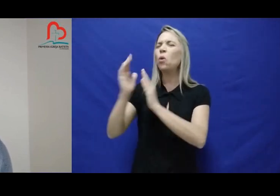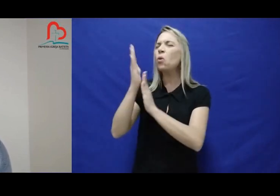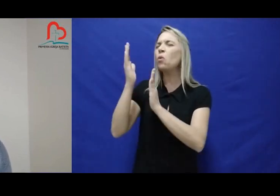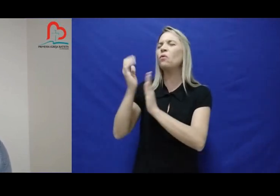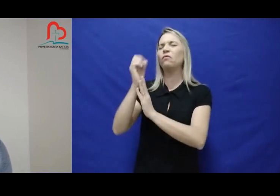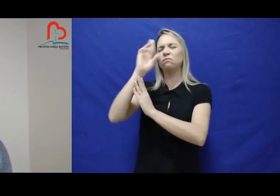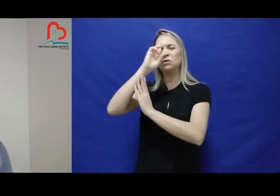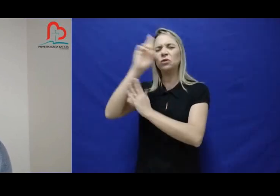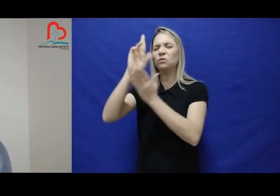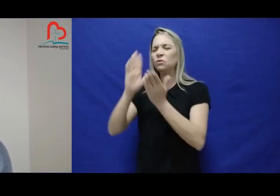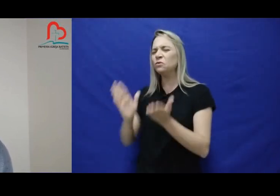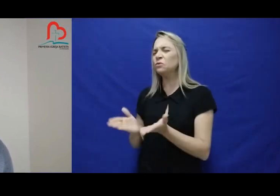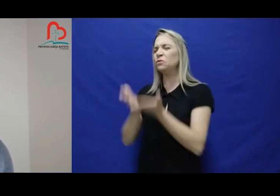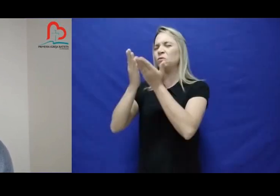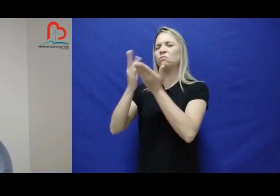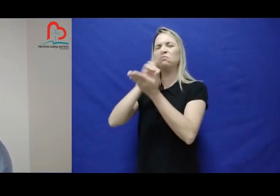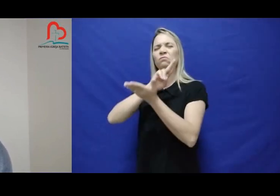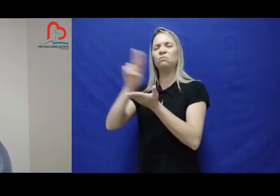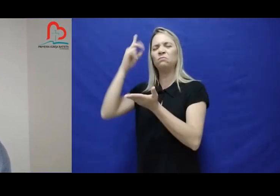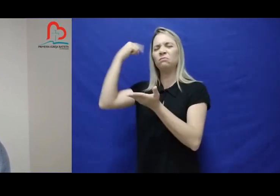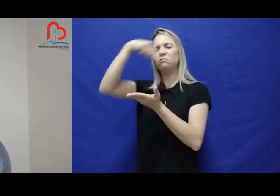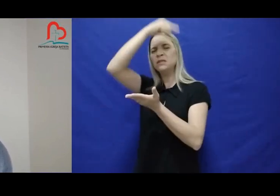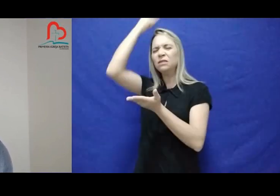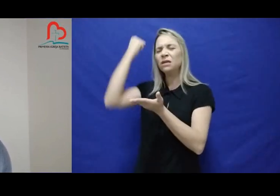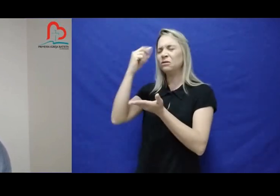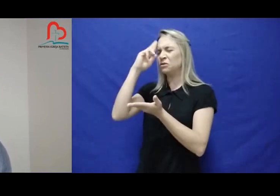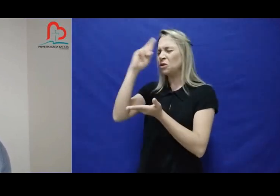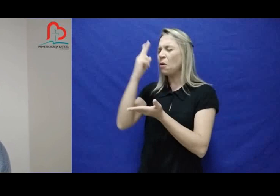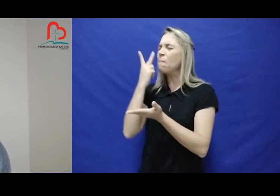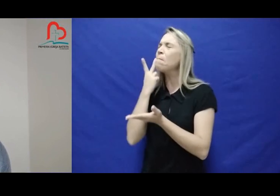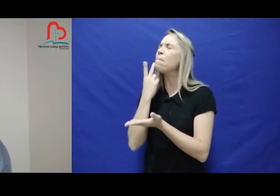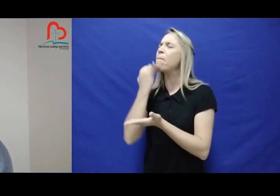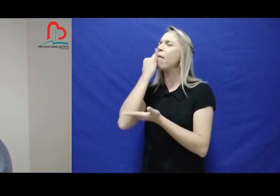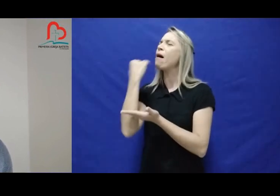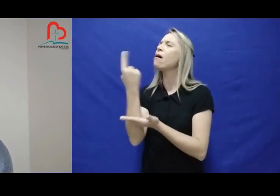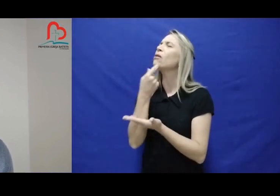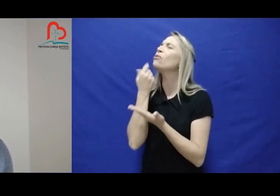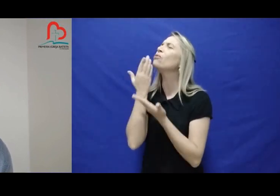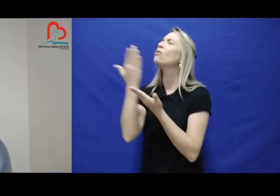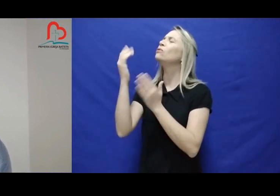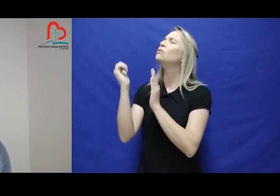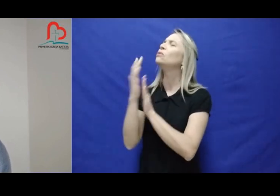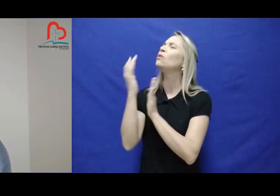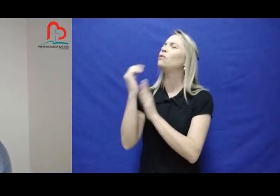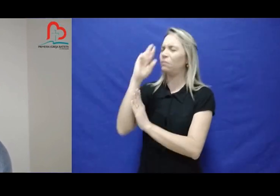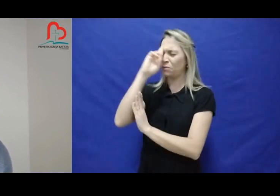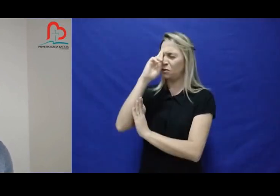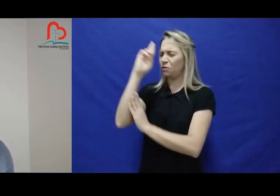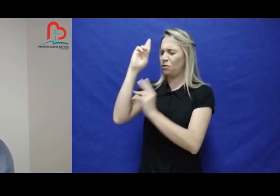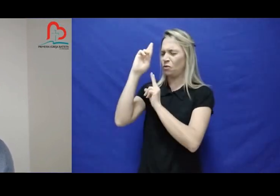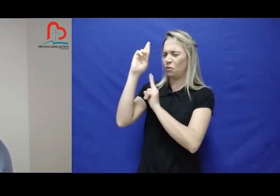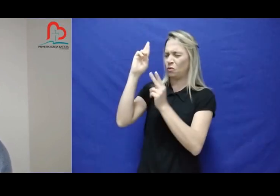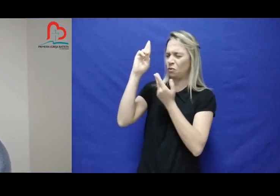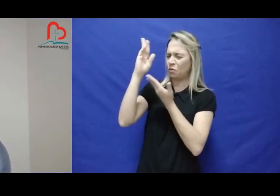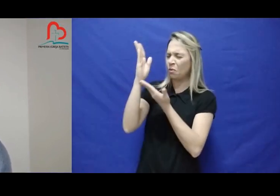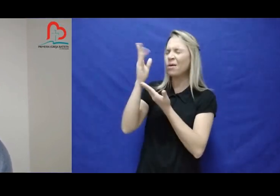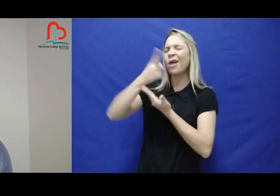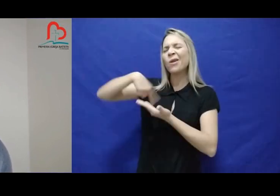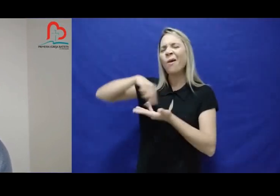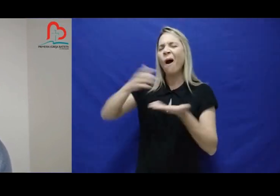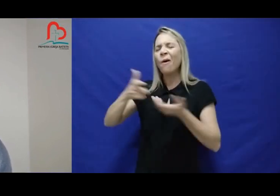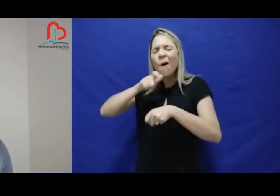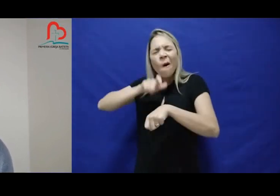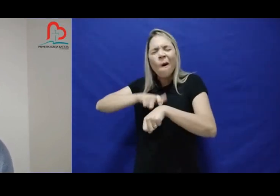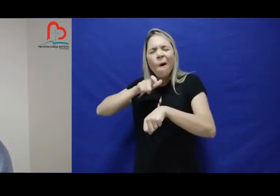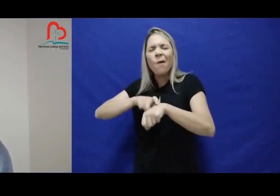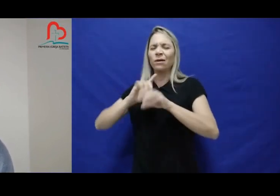curso da história em suas mãos. Louvado e exaltado seja o teu santo nome, ó Pai nosso. Louvado seja